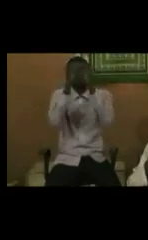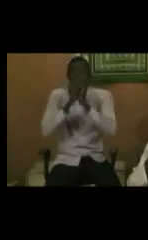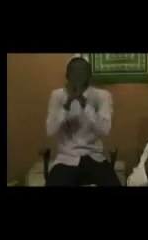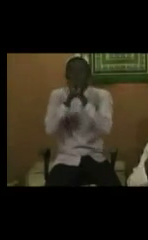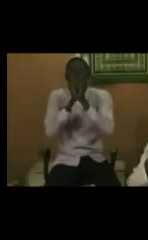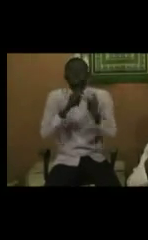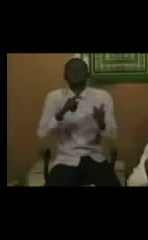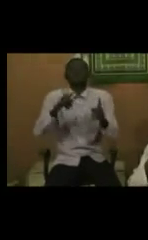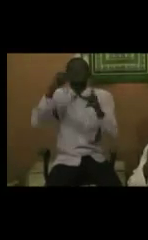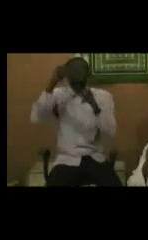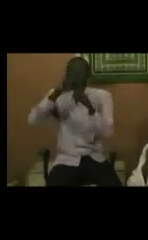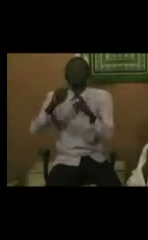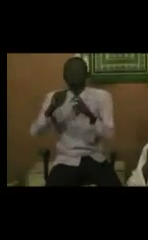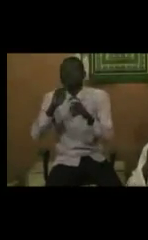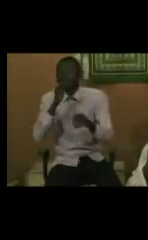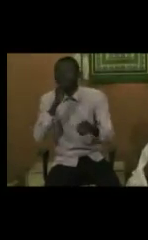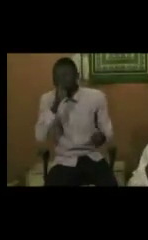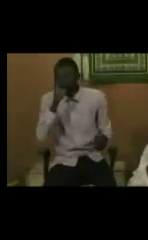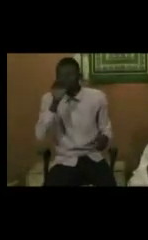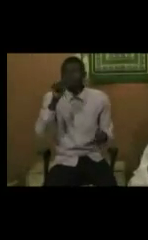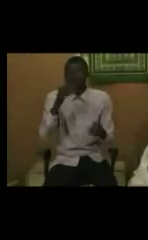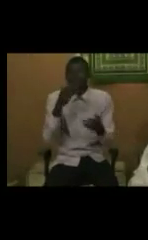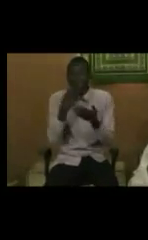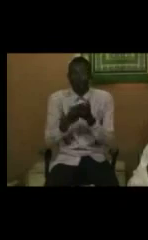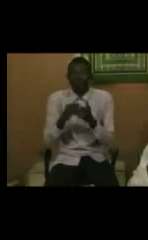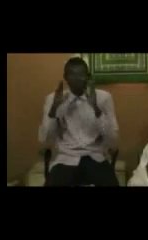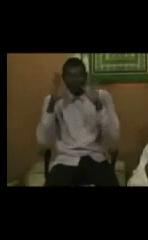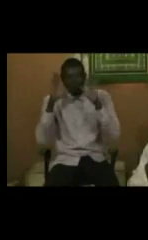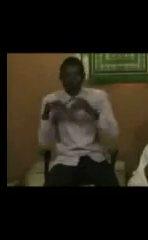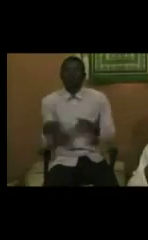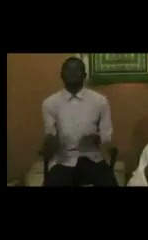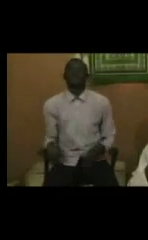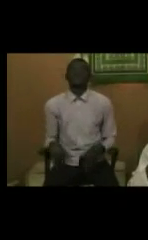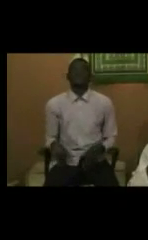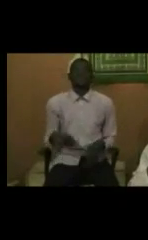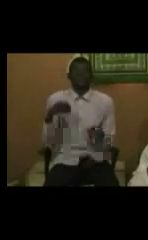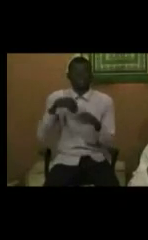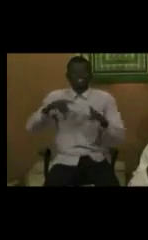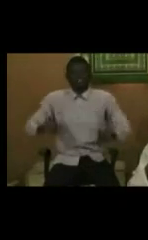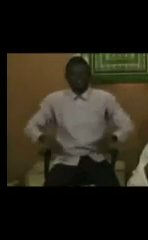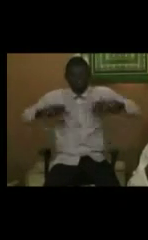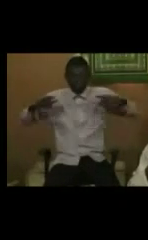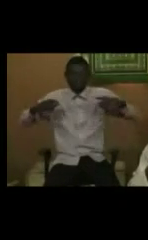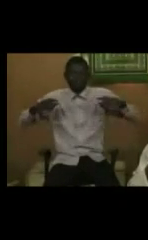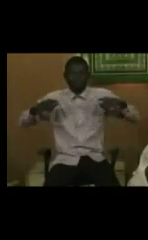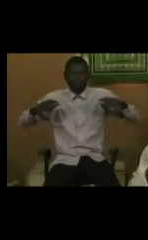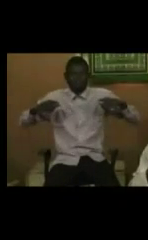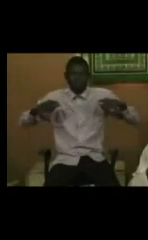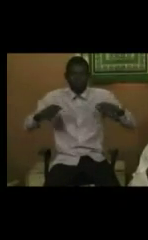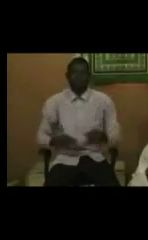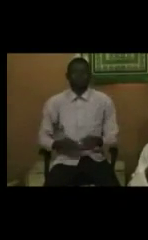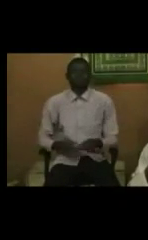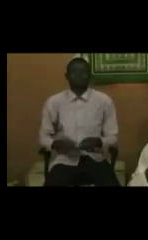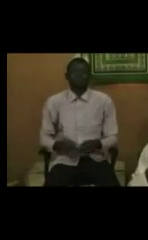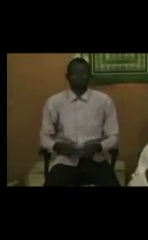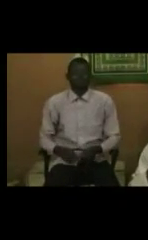qurani de kan ni wo ma lu o ni lu hadisi o si nkirun kosiru